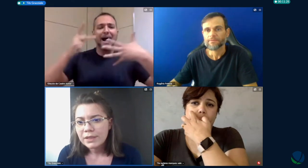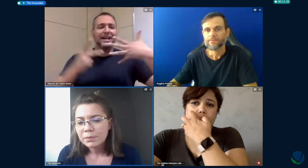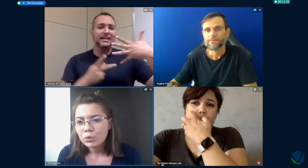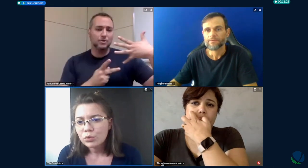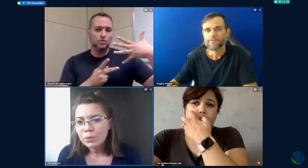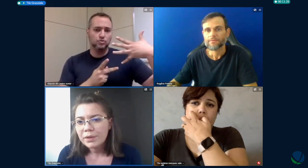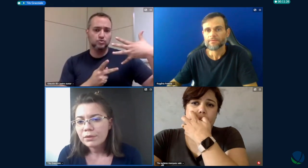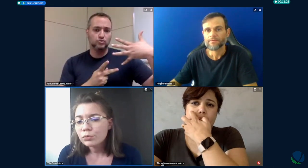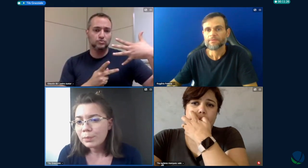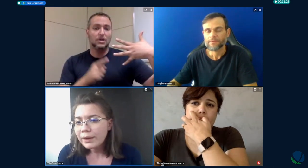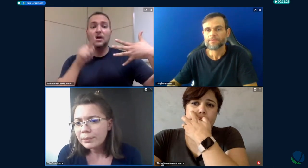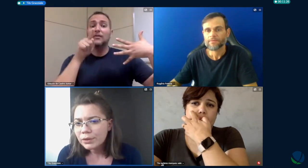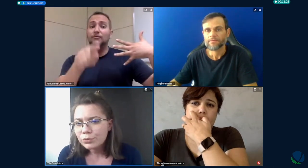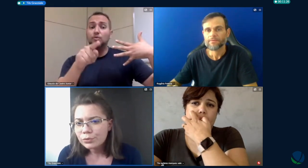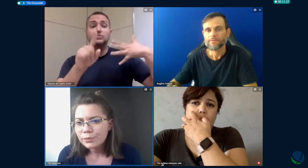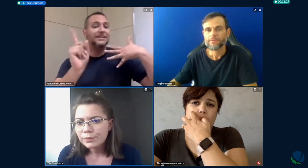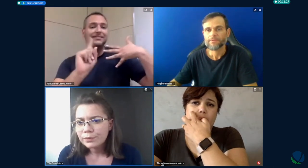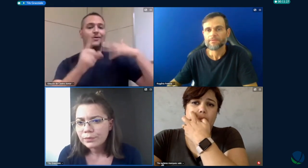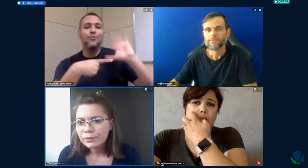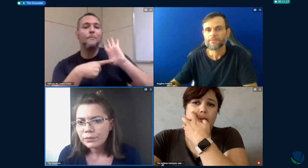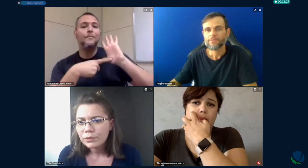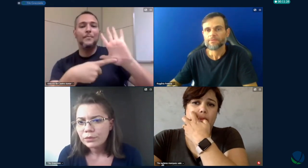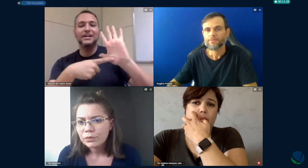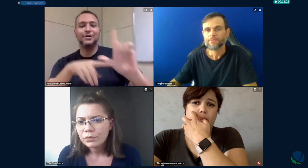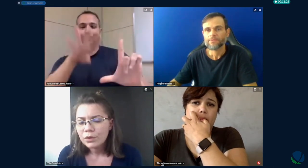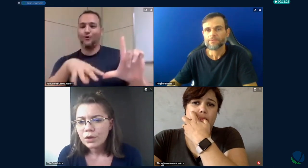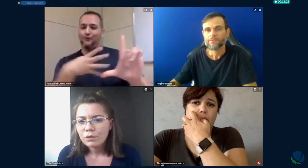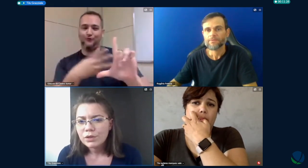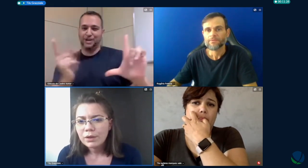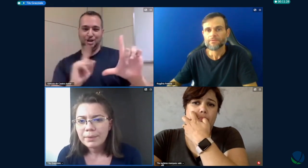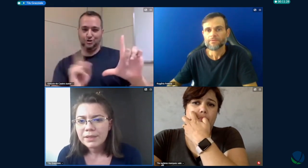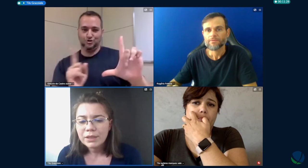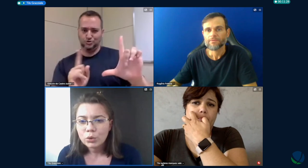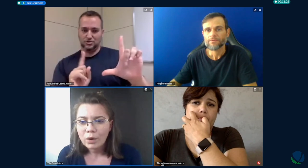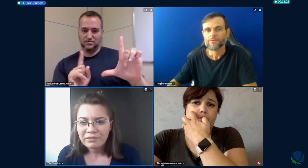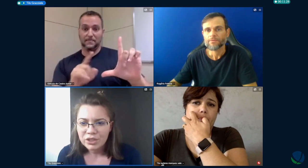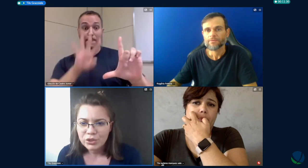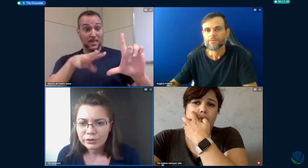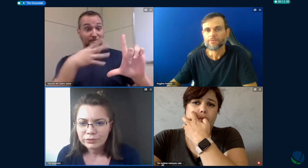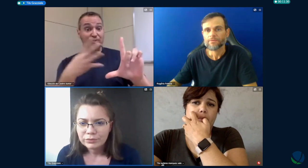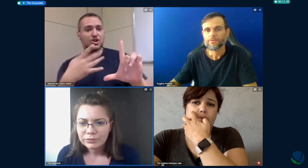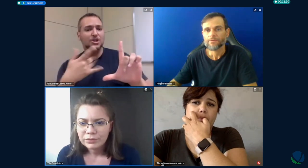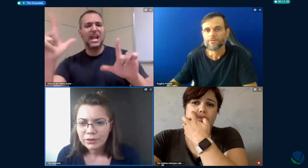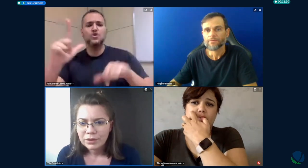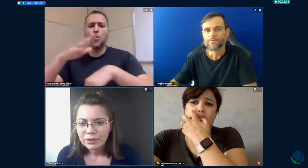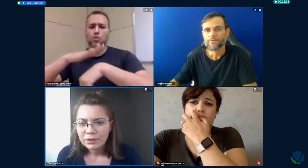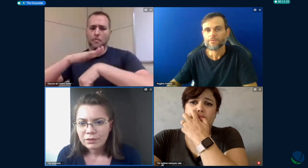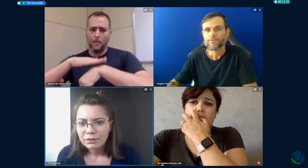Mas você explicou sobre os parâmetros. Você não apresentou a ficha.